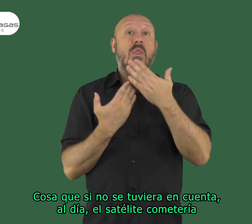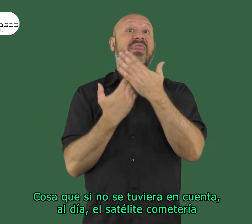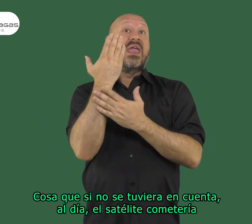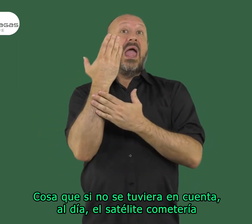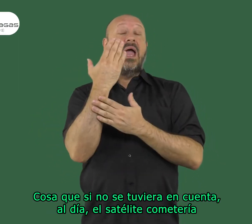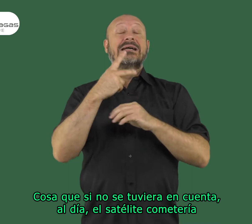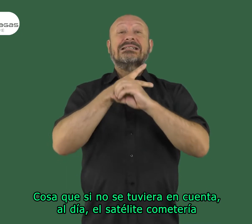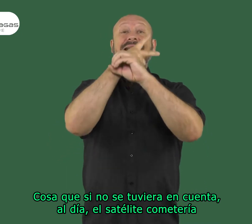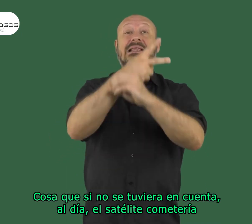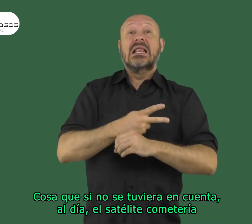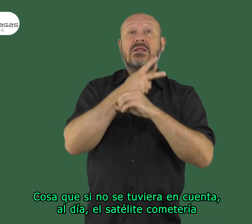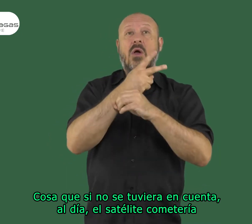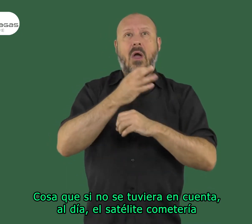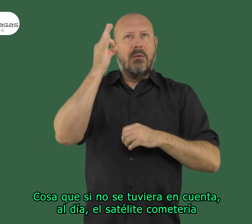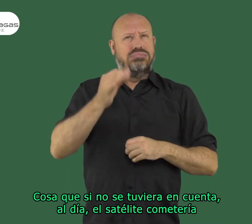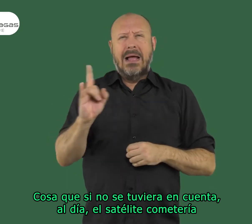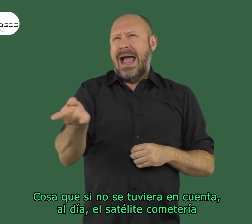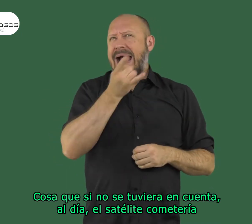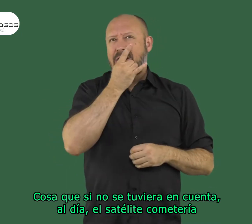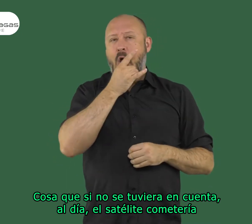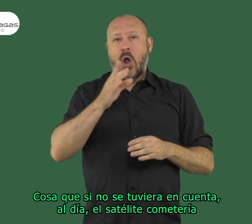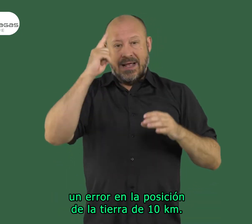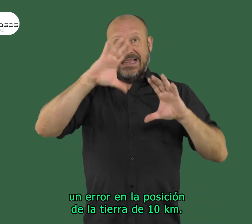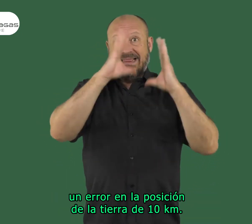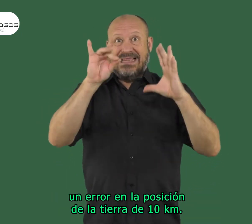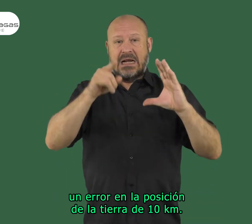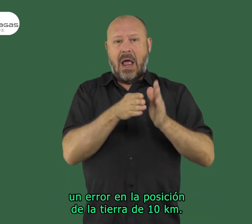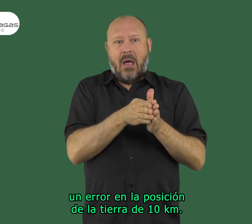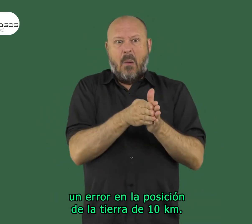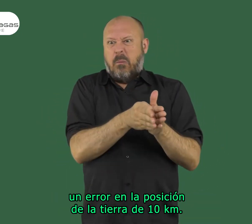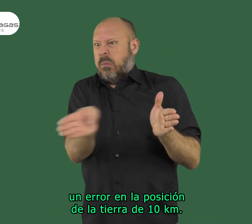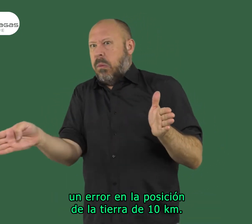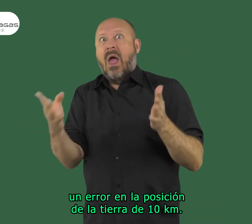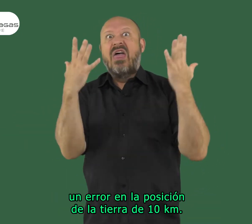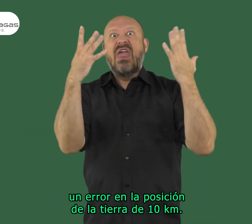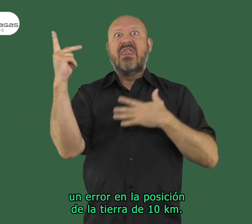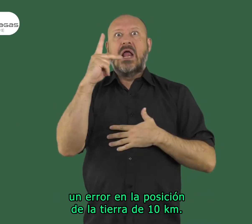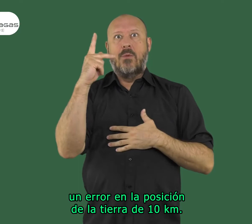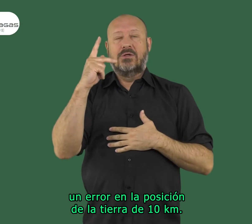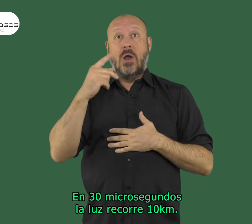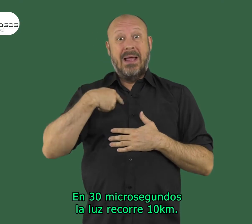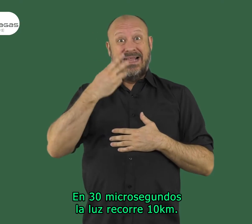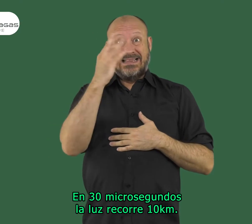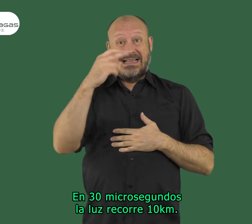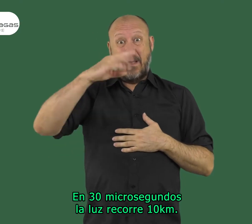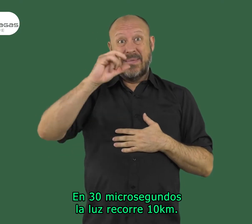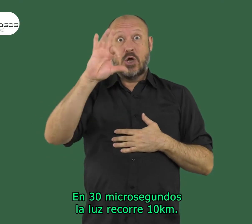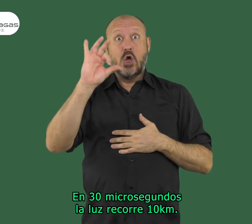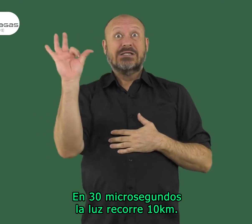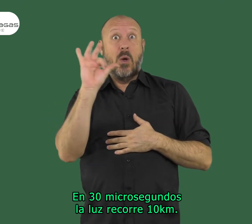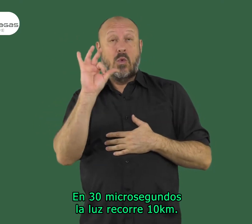cuenta, al día el satélite cometería un error en la posición de la Tierra de 10 kilómetros. En